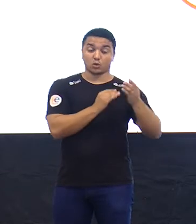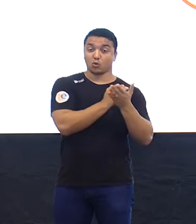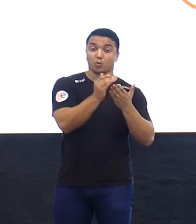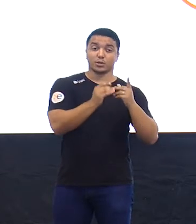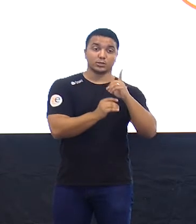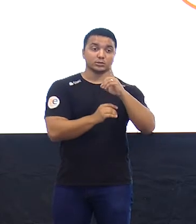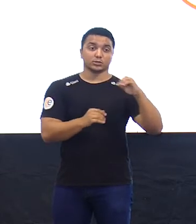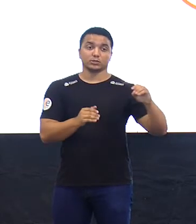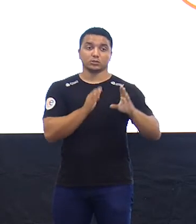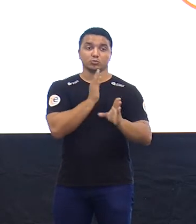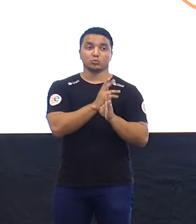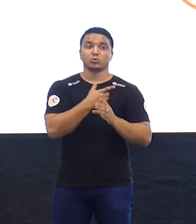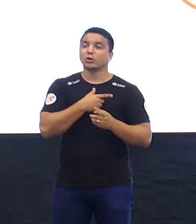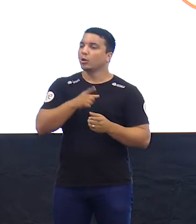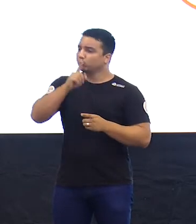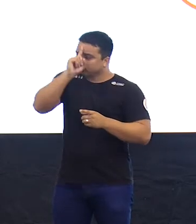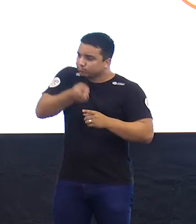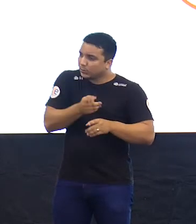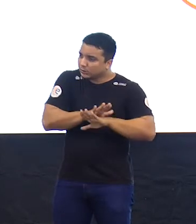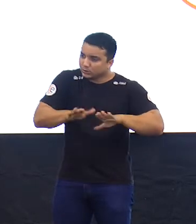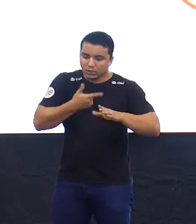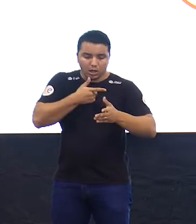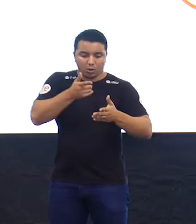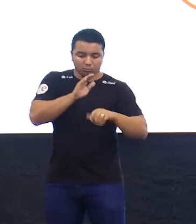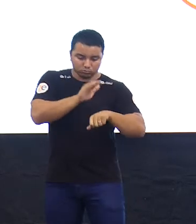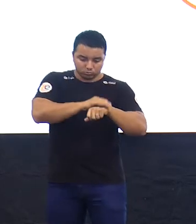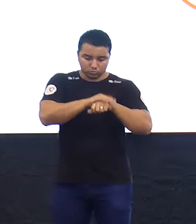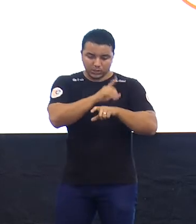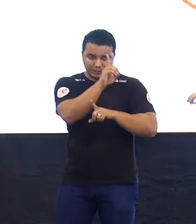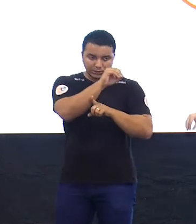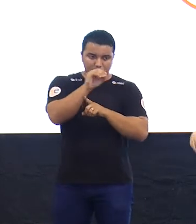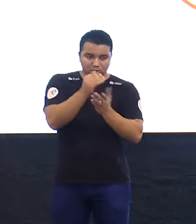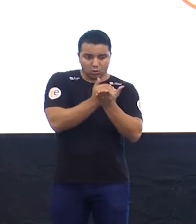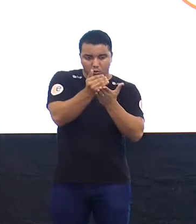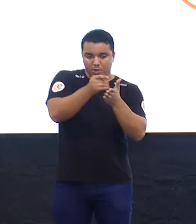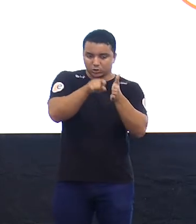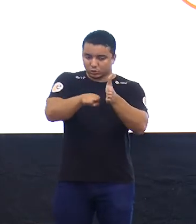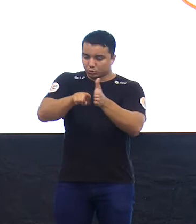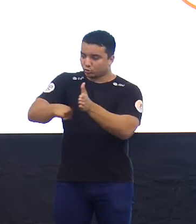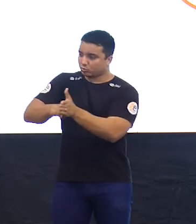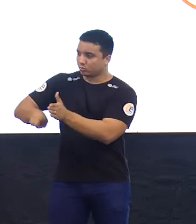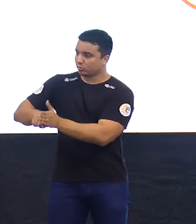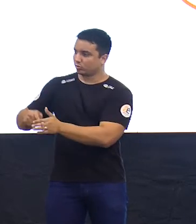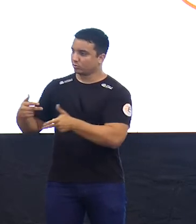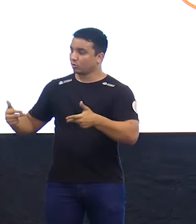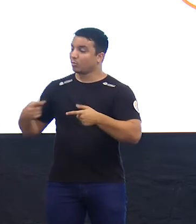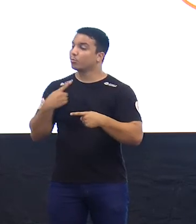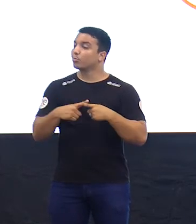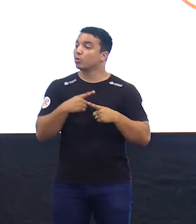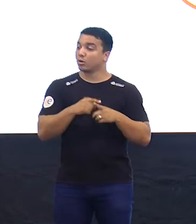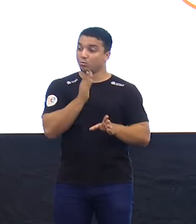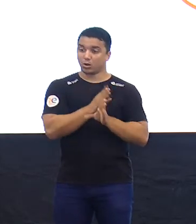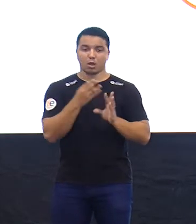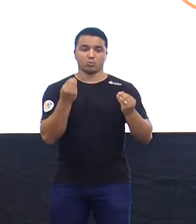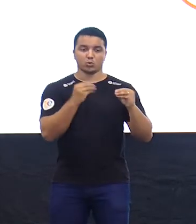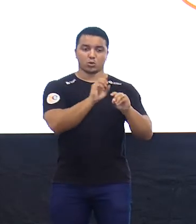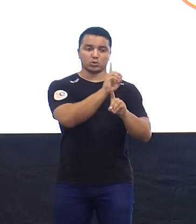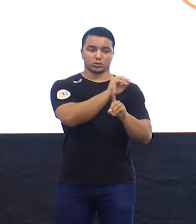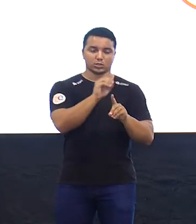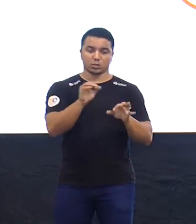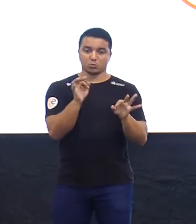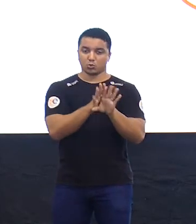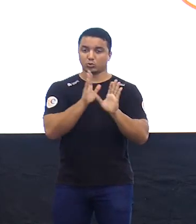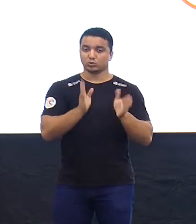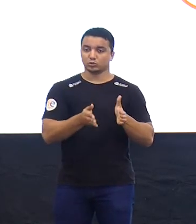eu forçosamente eu coloco 100 no começo, para que ao colocar o 100,